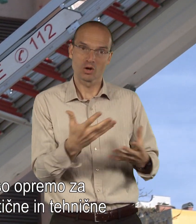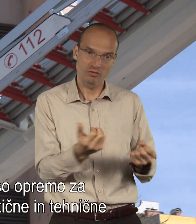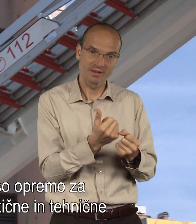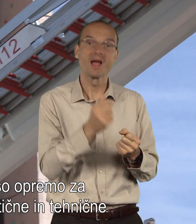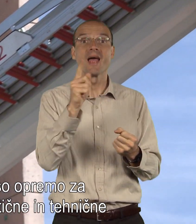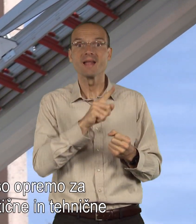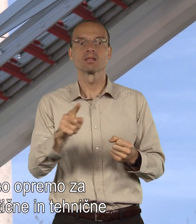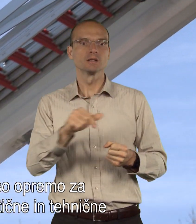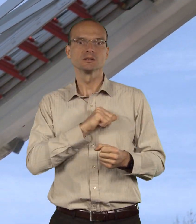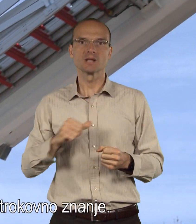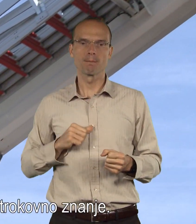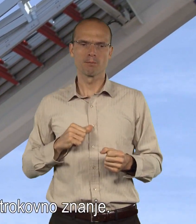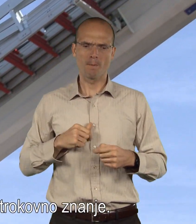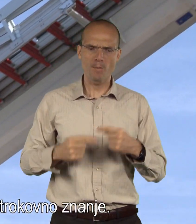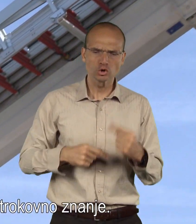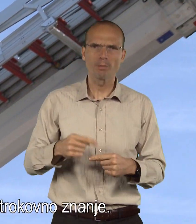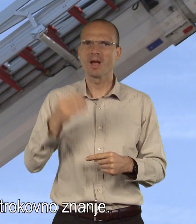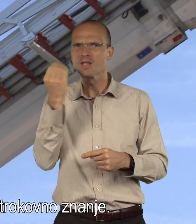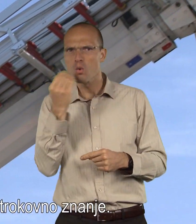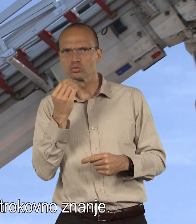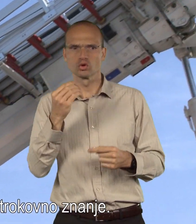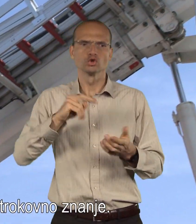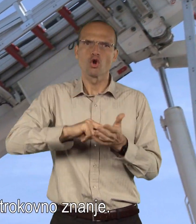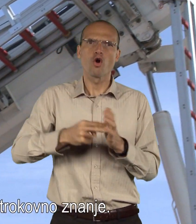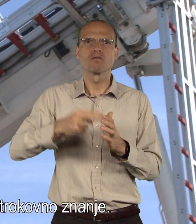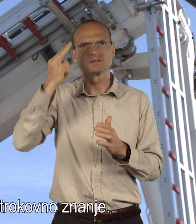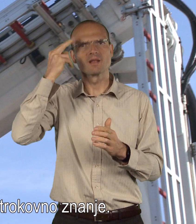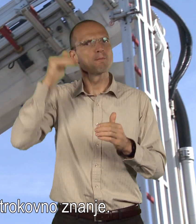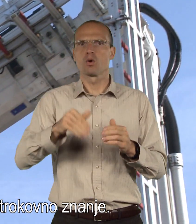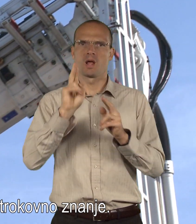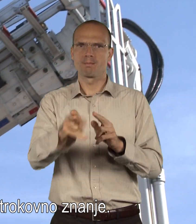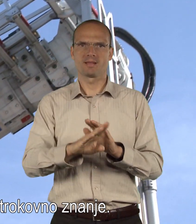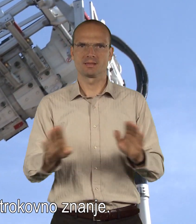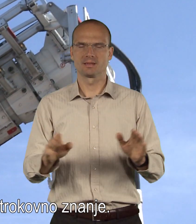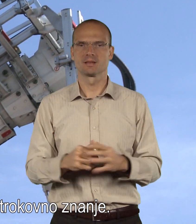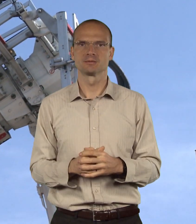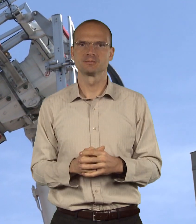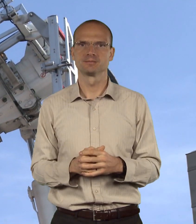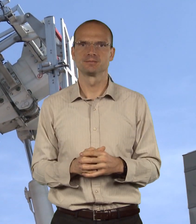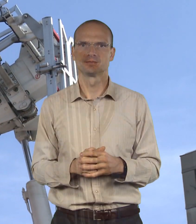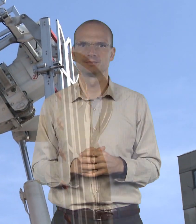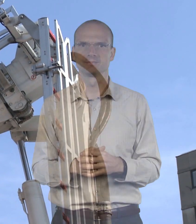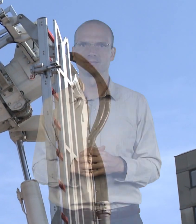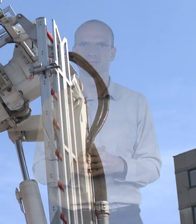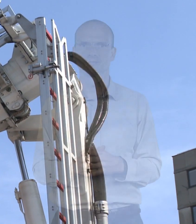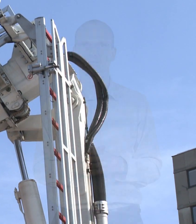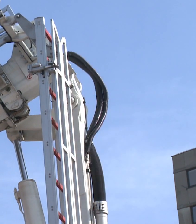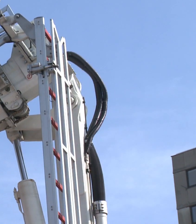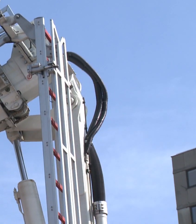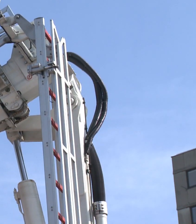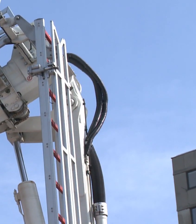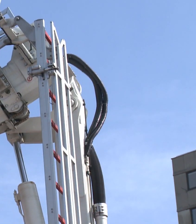pa vse taktično-tehnične postopke in to strokovno znanje morajo osvojiti.